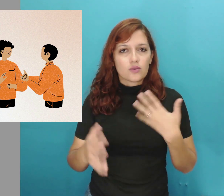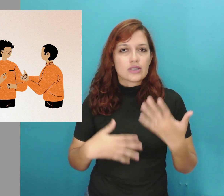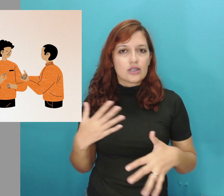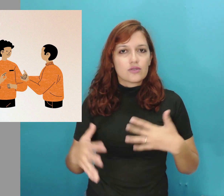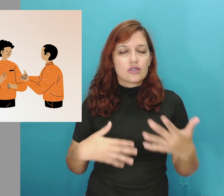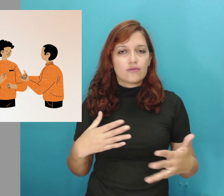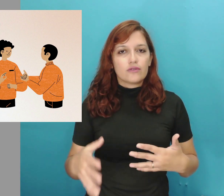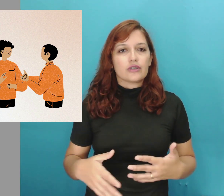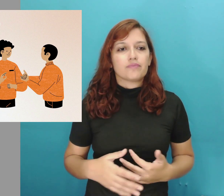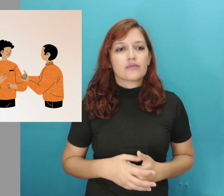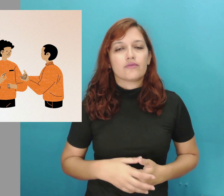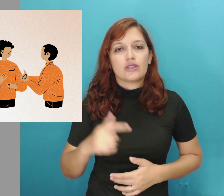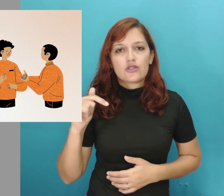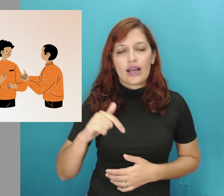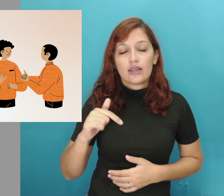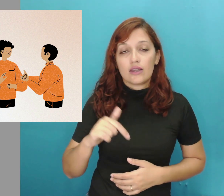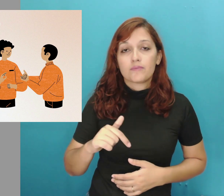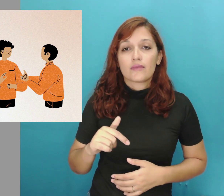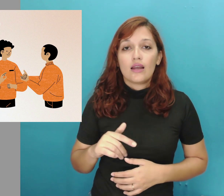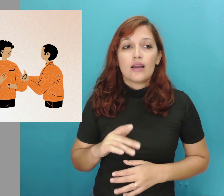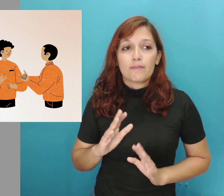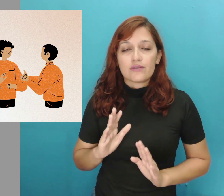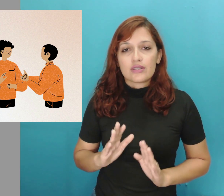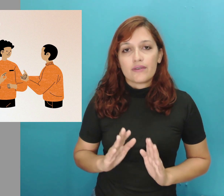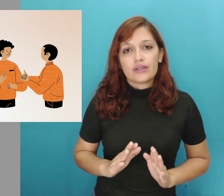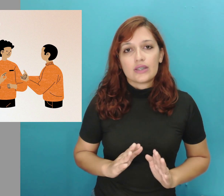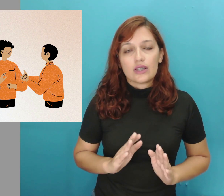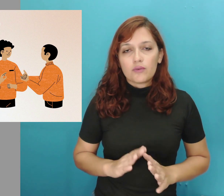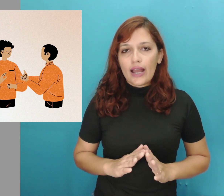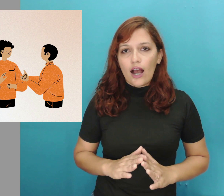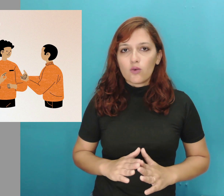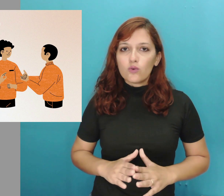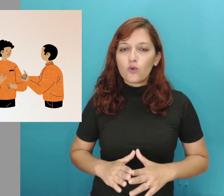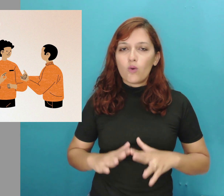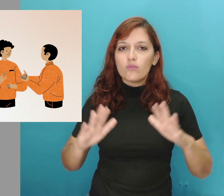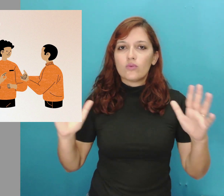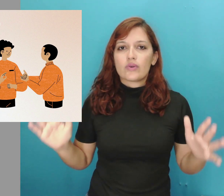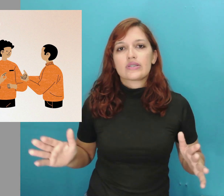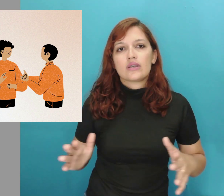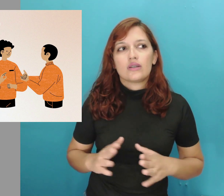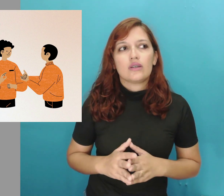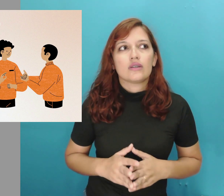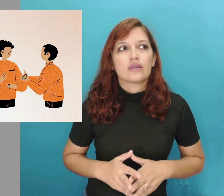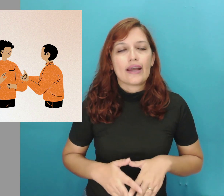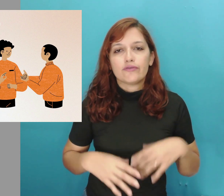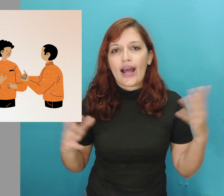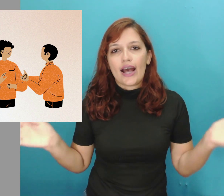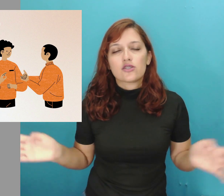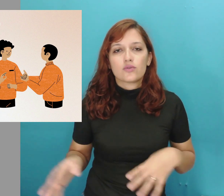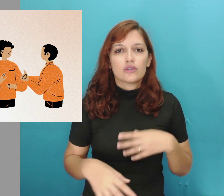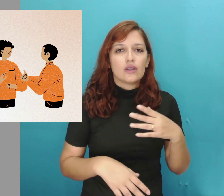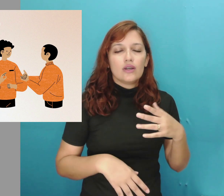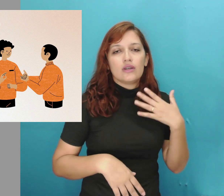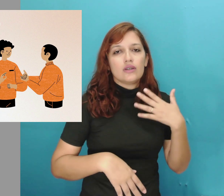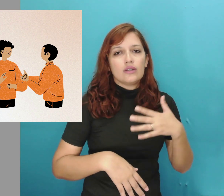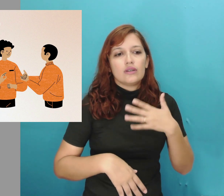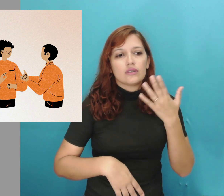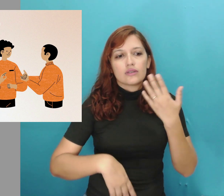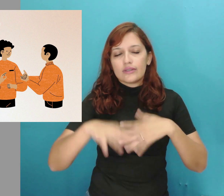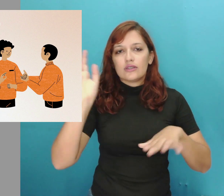conseguiu desenvolver. Vou deixar aqui, mas você vai ver que não é algo comum, assim, que é fácil e